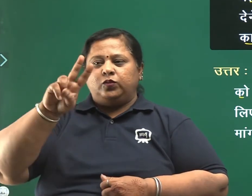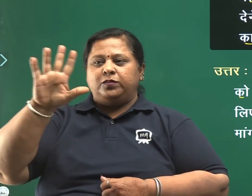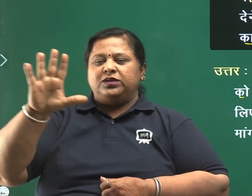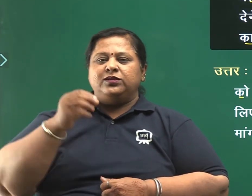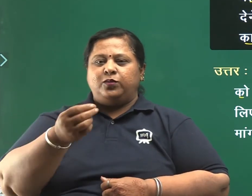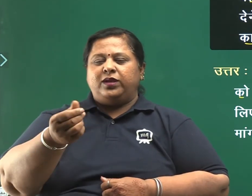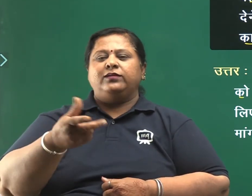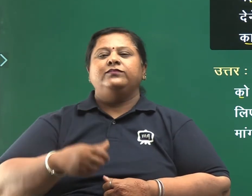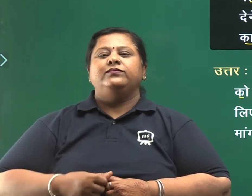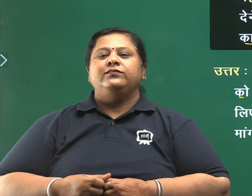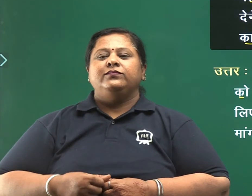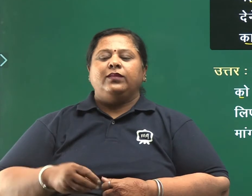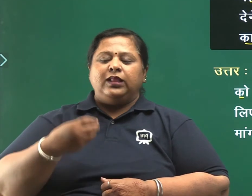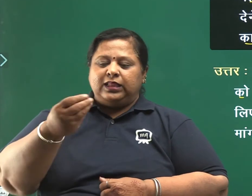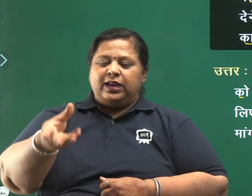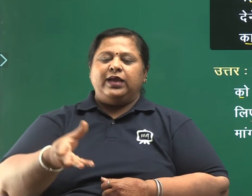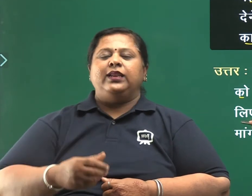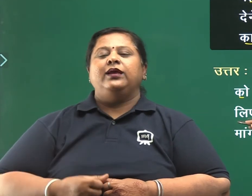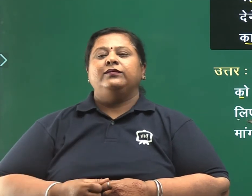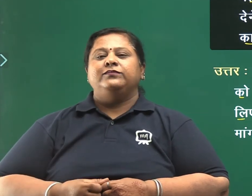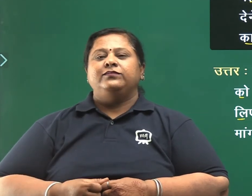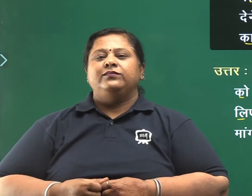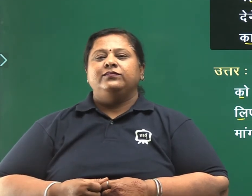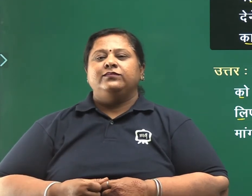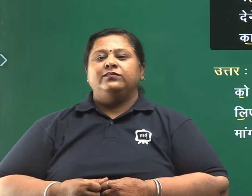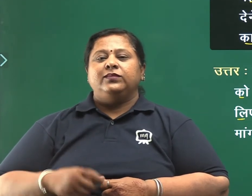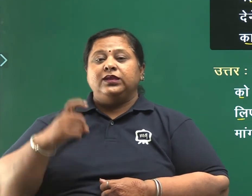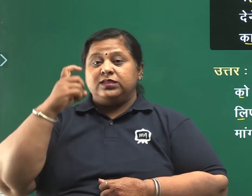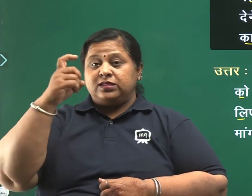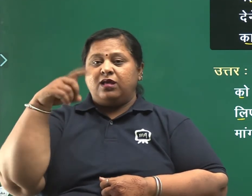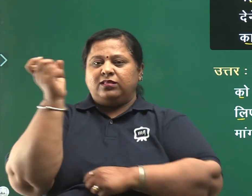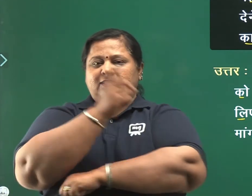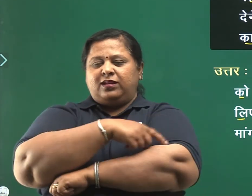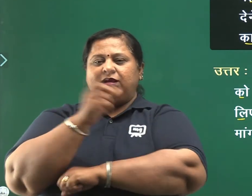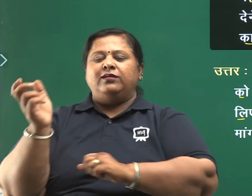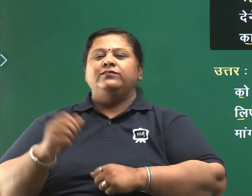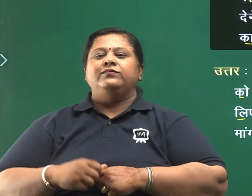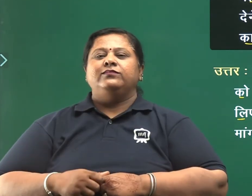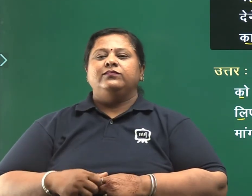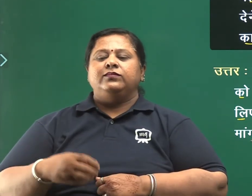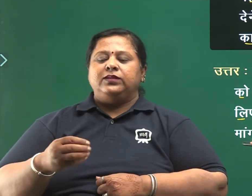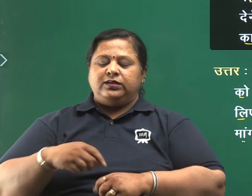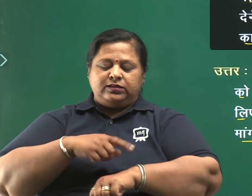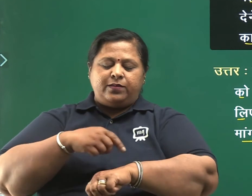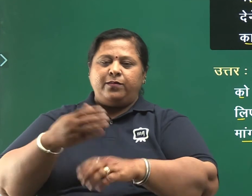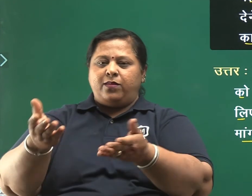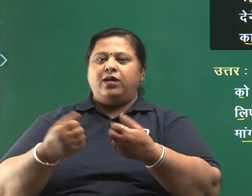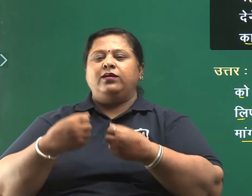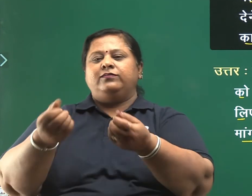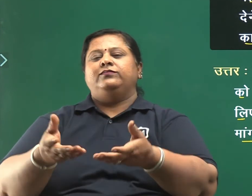रुपये देने के लिए 7 दिन का समय मांगा।